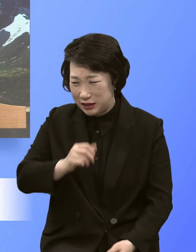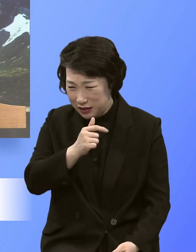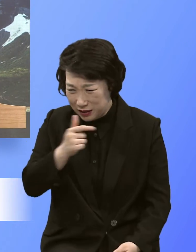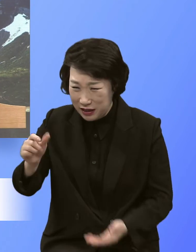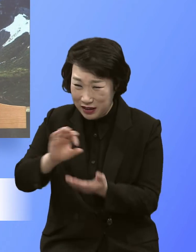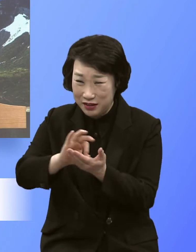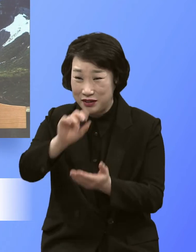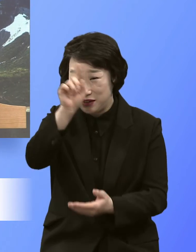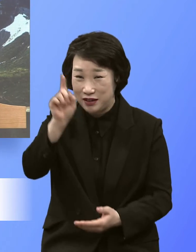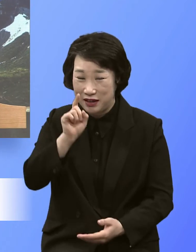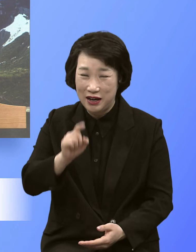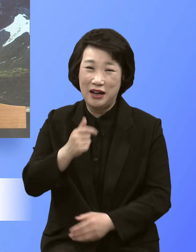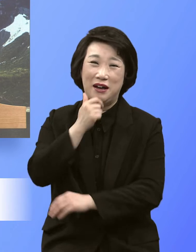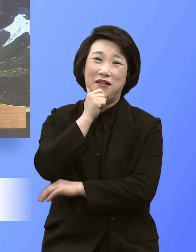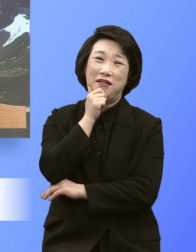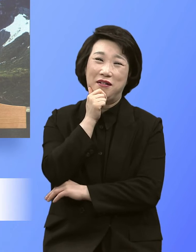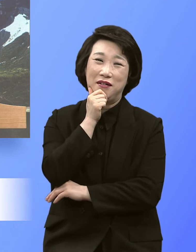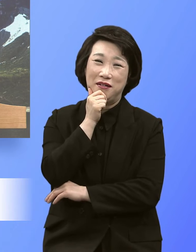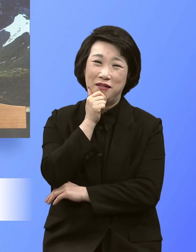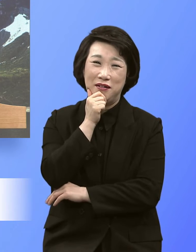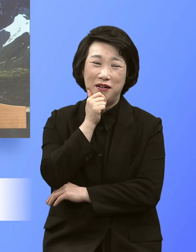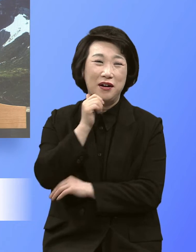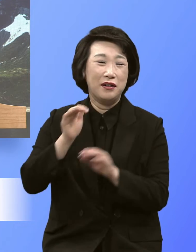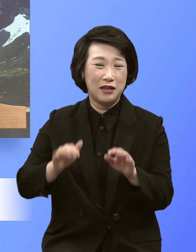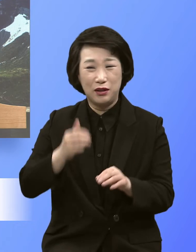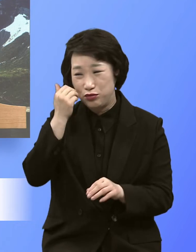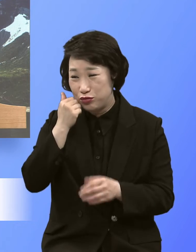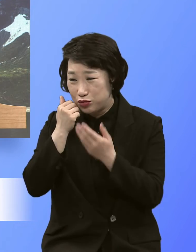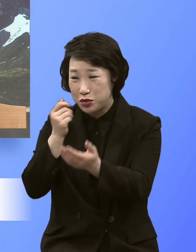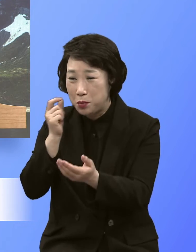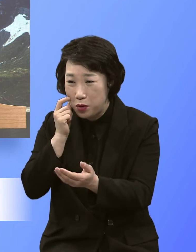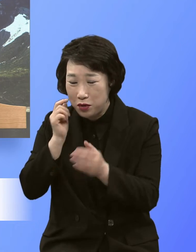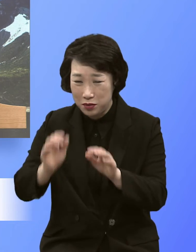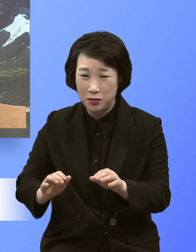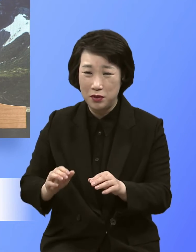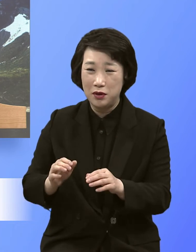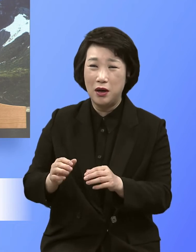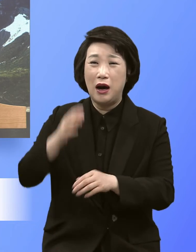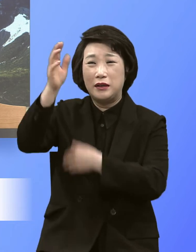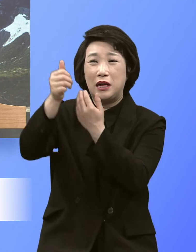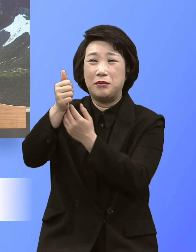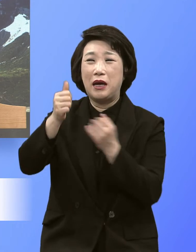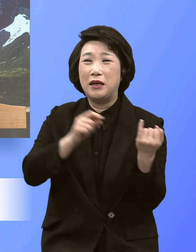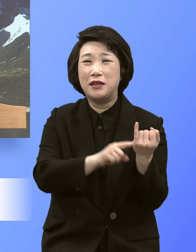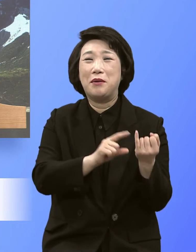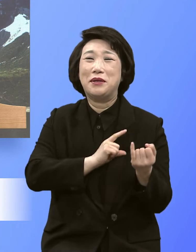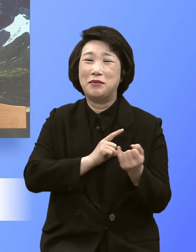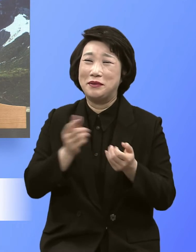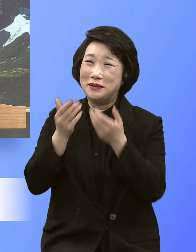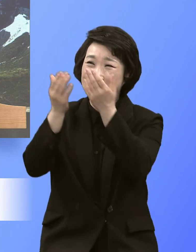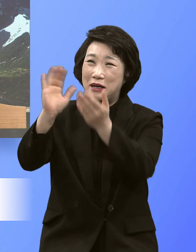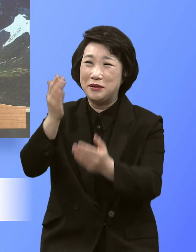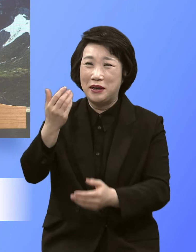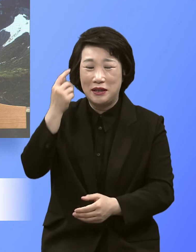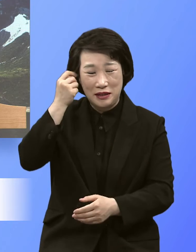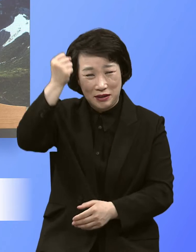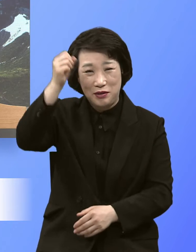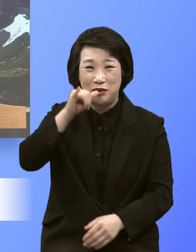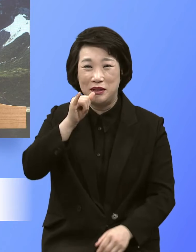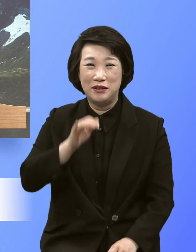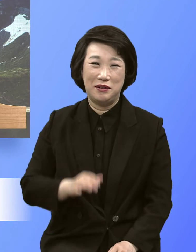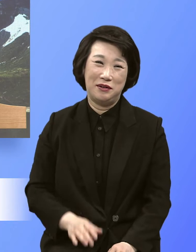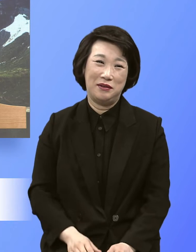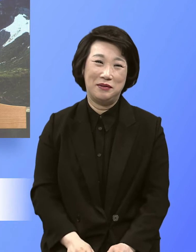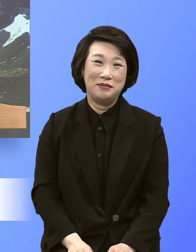있을까? 아무에게도 줄 수 없으면 하나님께 그 이름으로 드려야 되겠다. 이